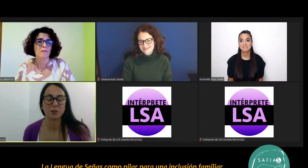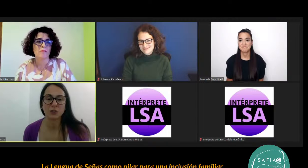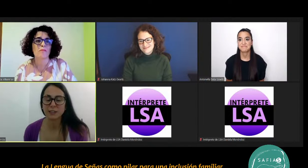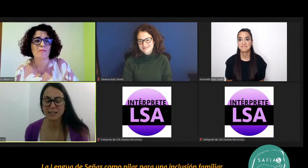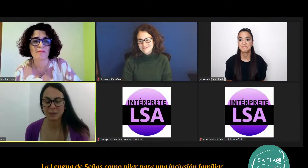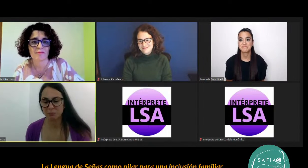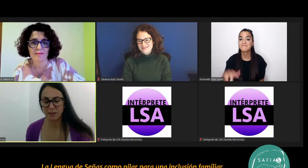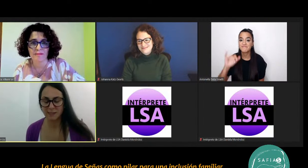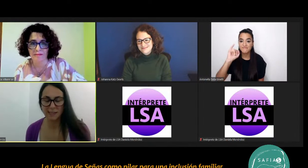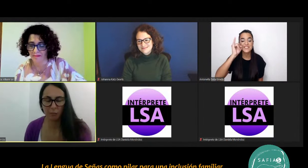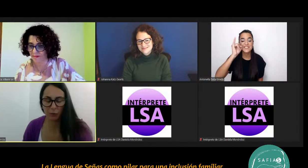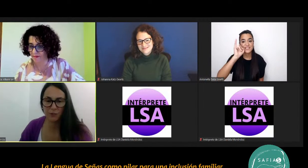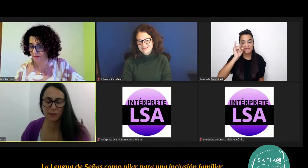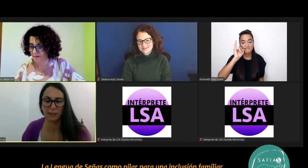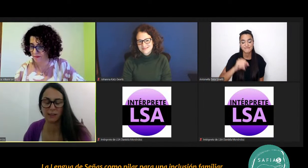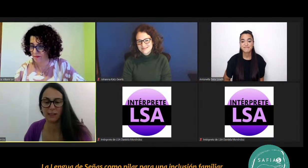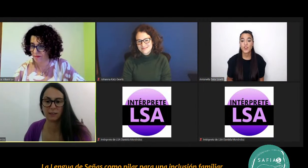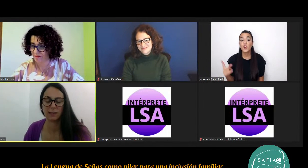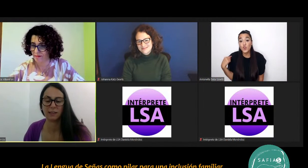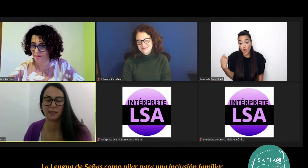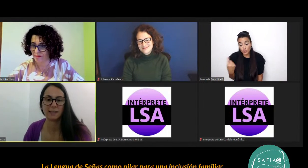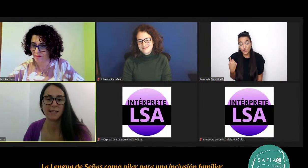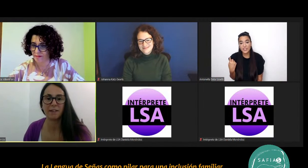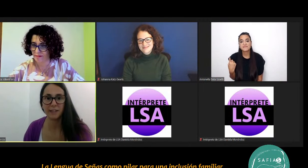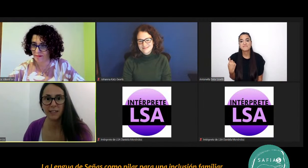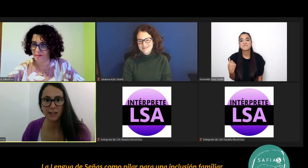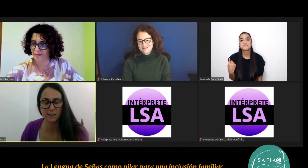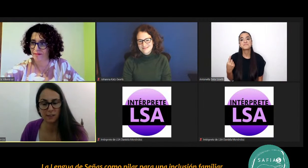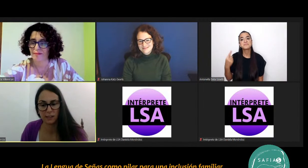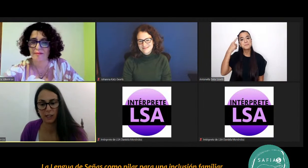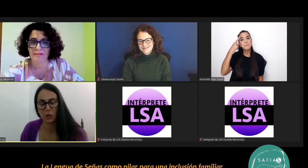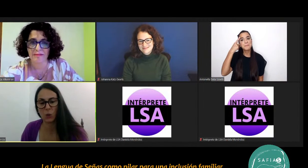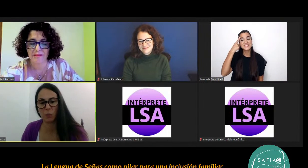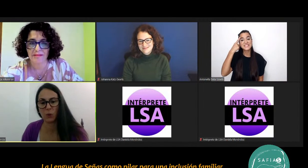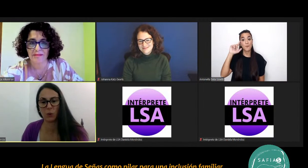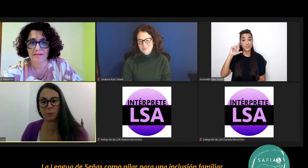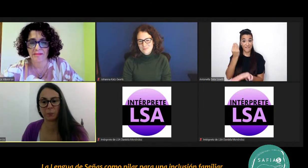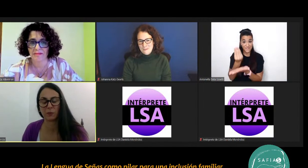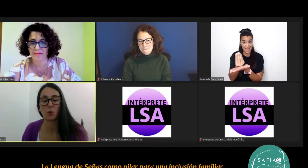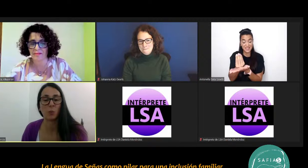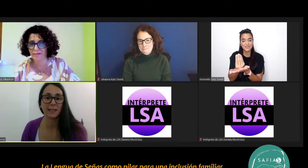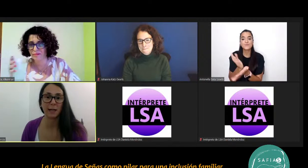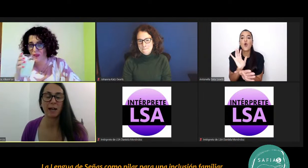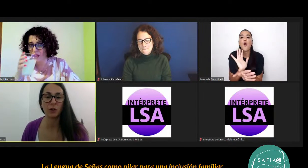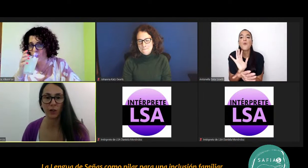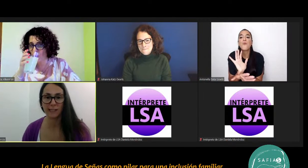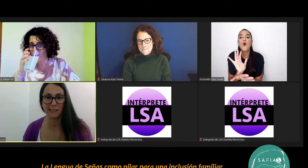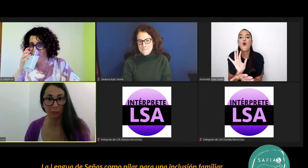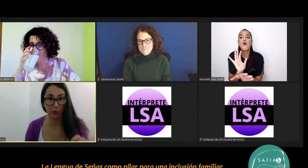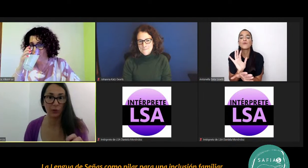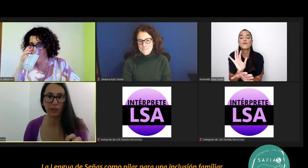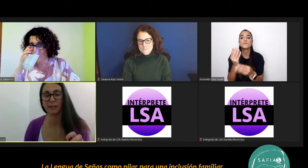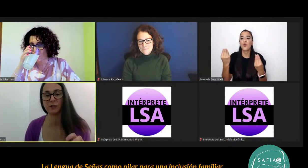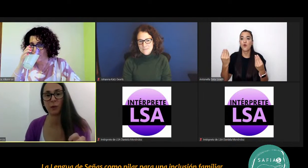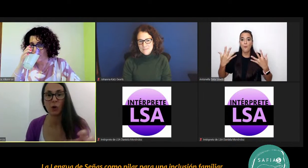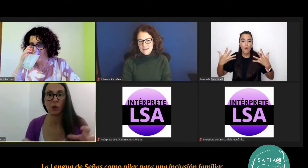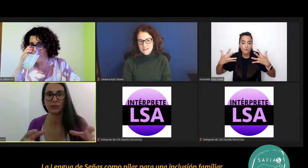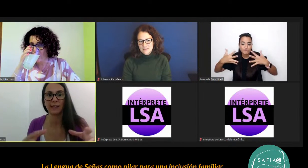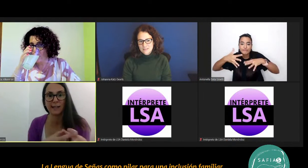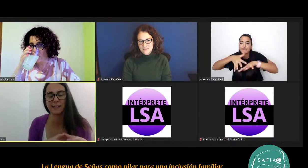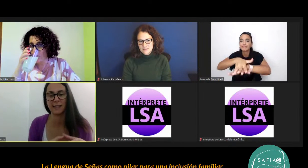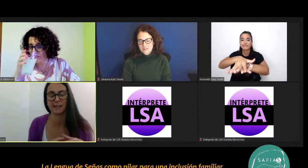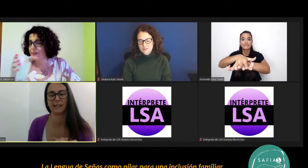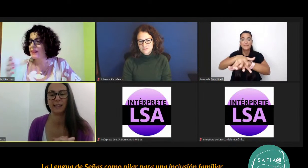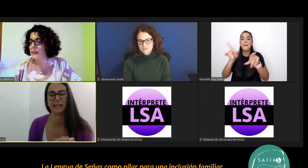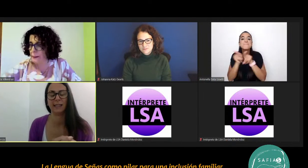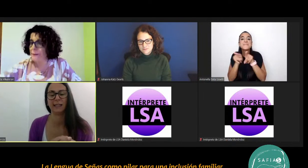Sí, nosotras pensamos en Safías como entramador, decimos, ¿no? En esto que vos